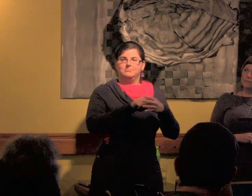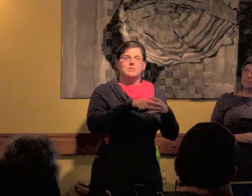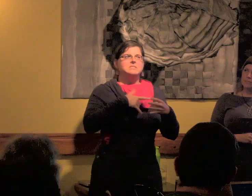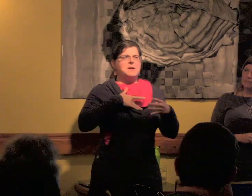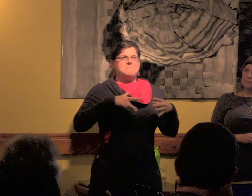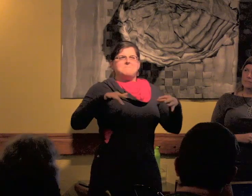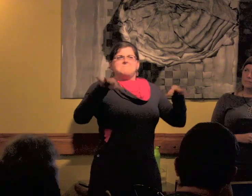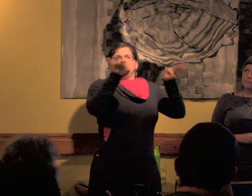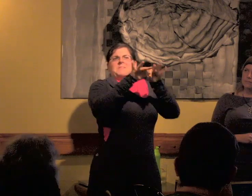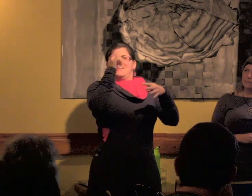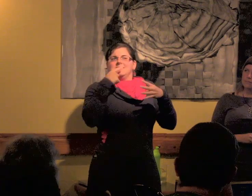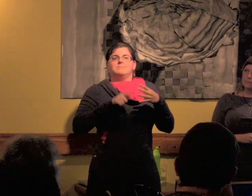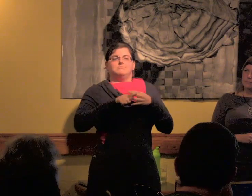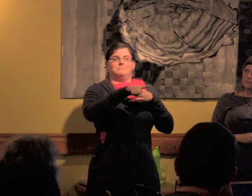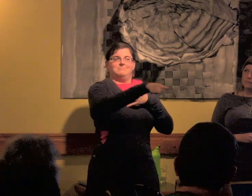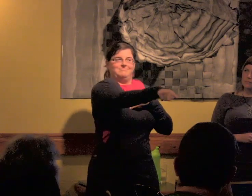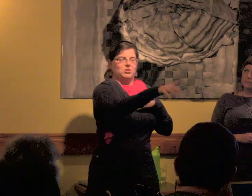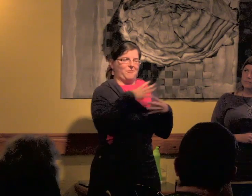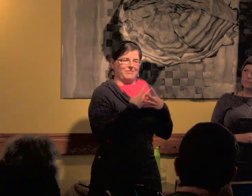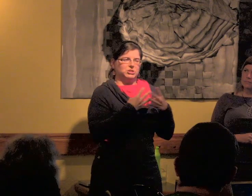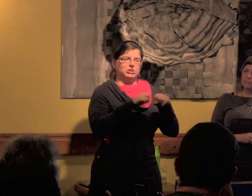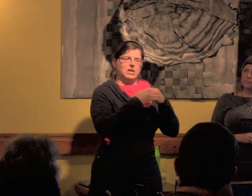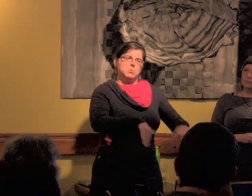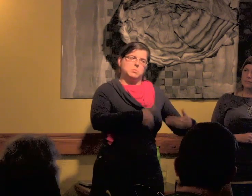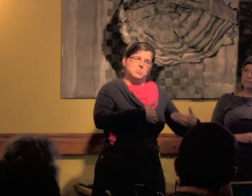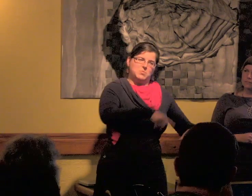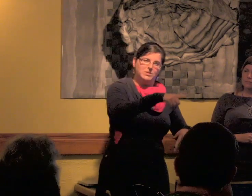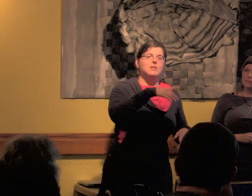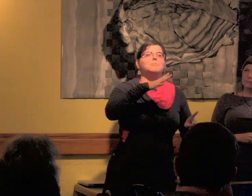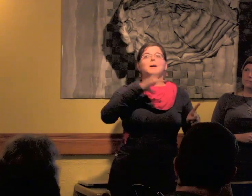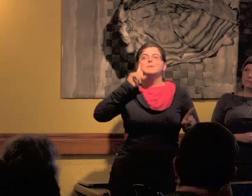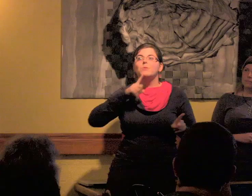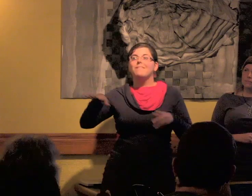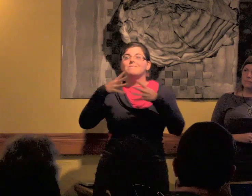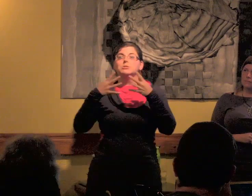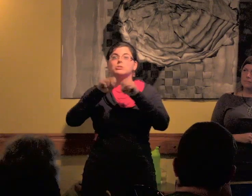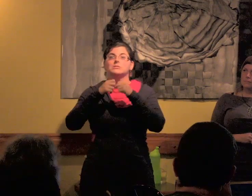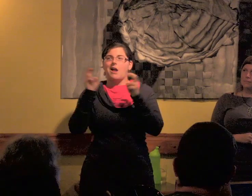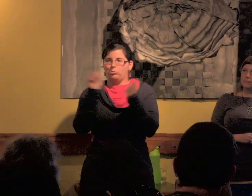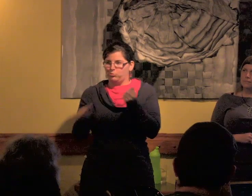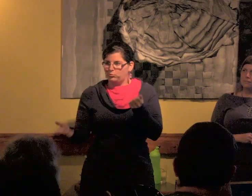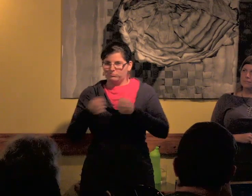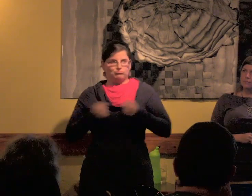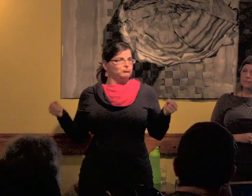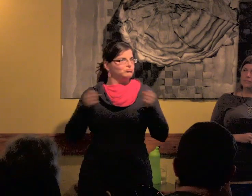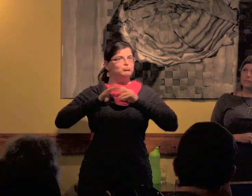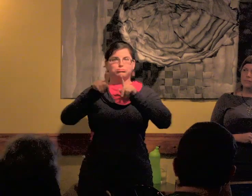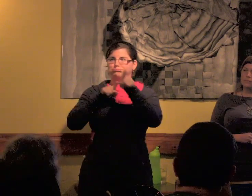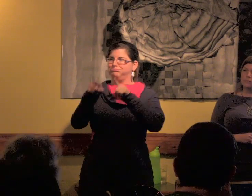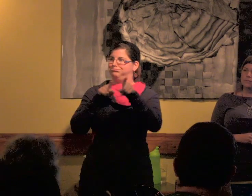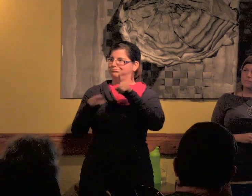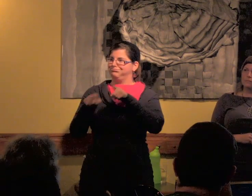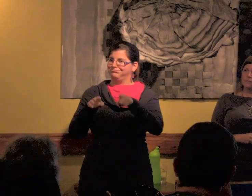qu'elles vont dire et d'autres qu'elles vont penser, mais qu'elles vont se retenir de dire. Alors, chaque personne a son filtre social par rapport aux